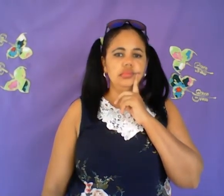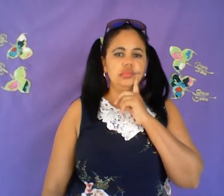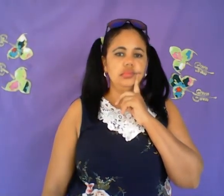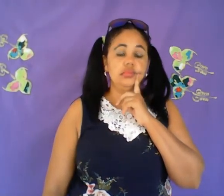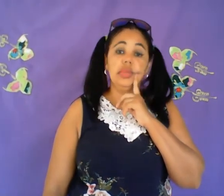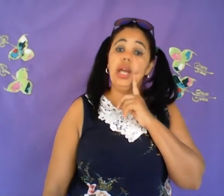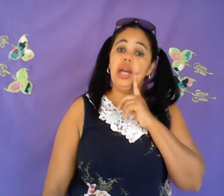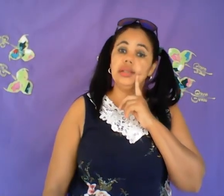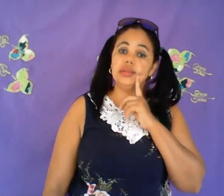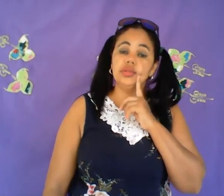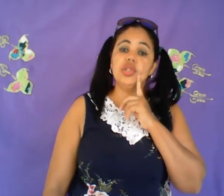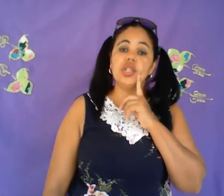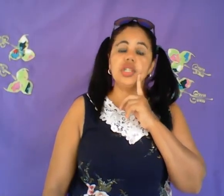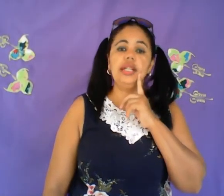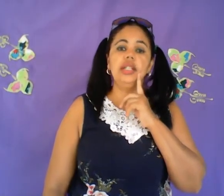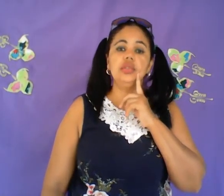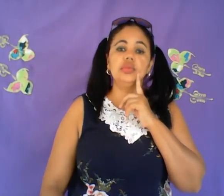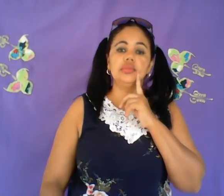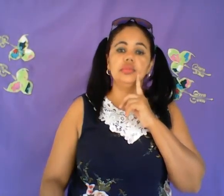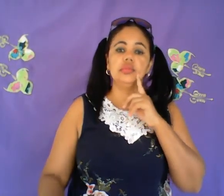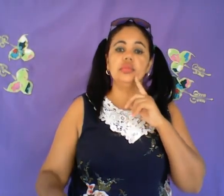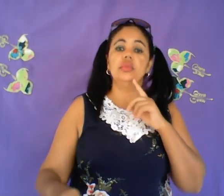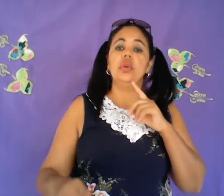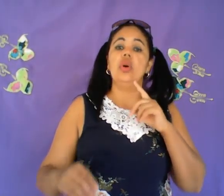Ah, o dia está lindo. Ó.